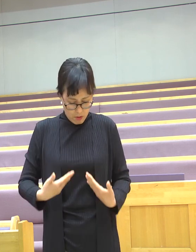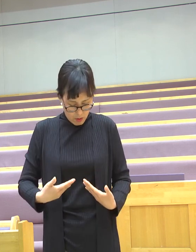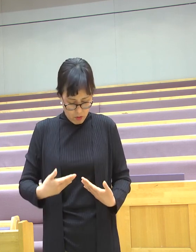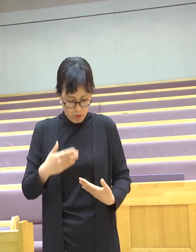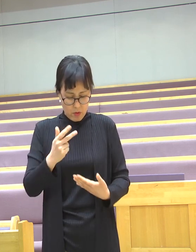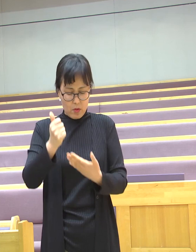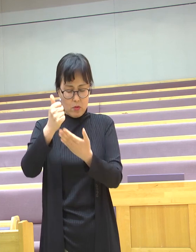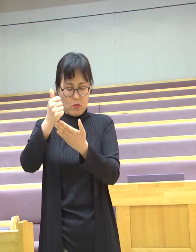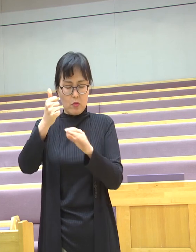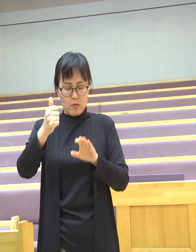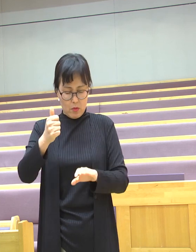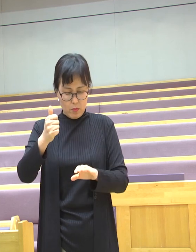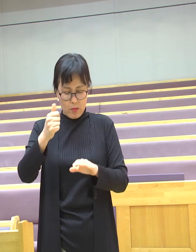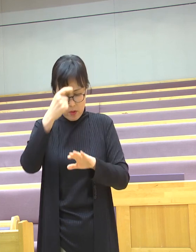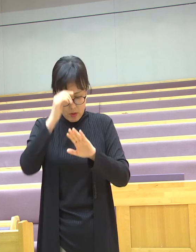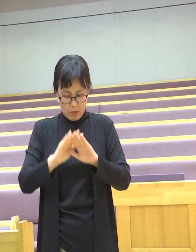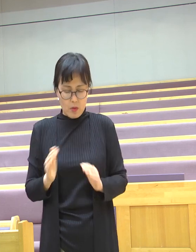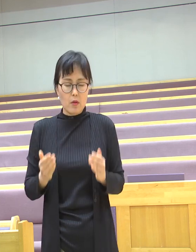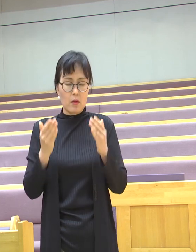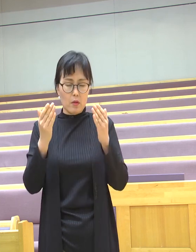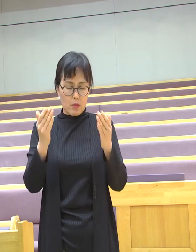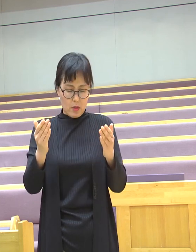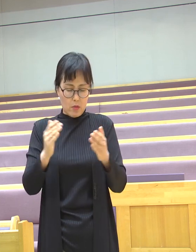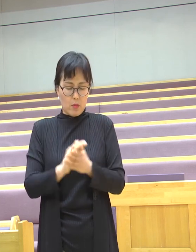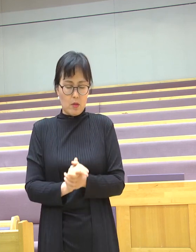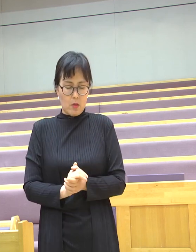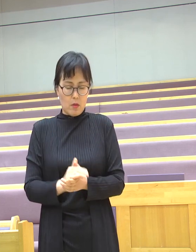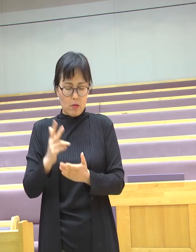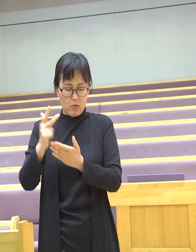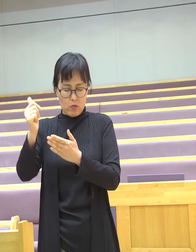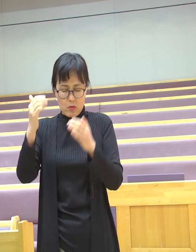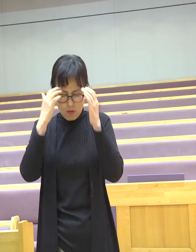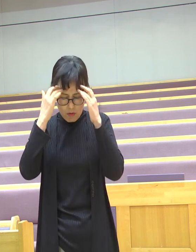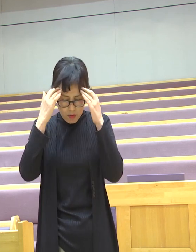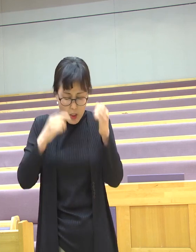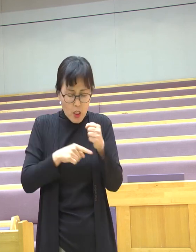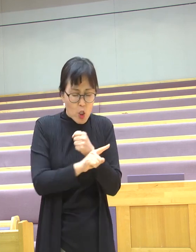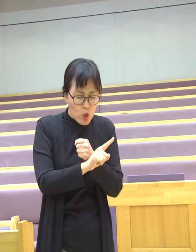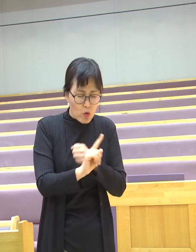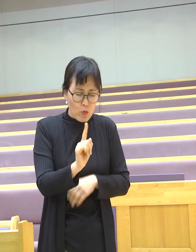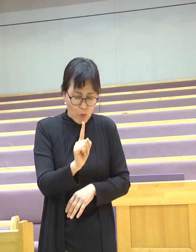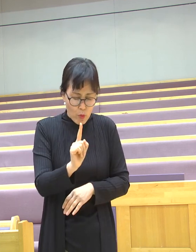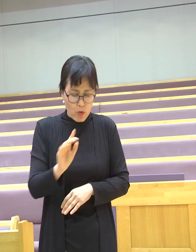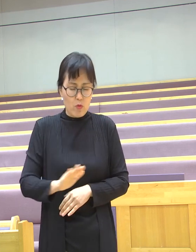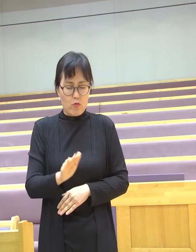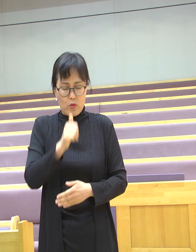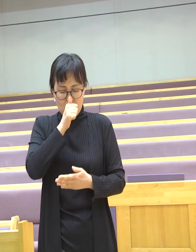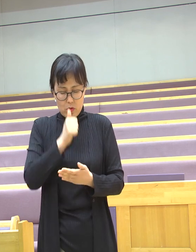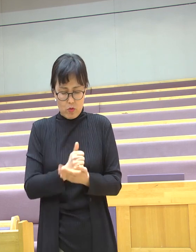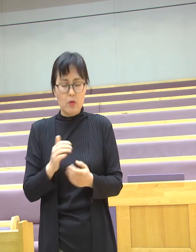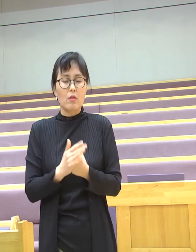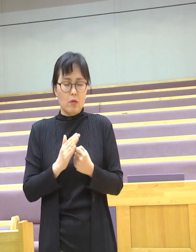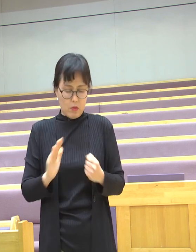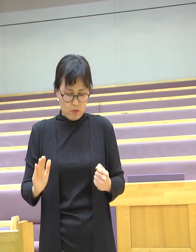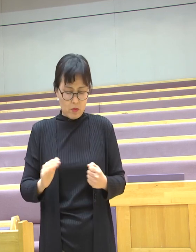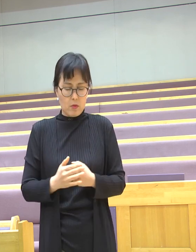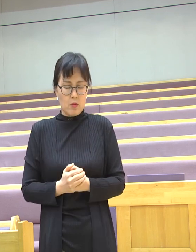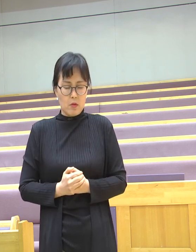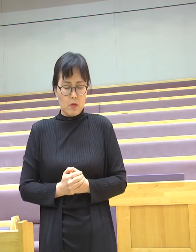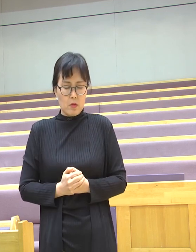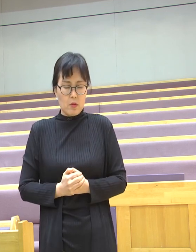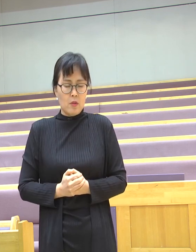단정히 하고 주님 앞에 예배합니다. 주님께서 고난을 당하신 것은 저희의 죄